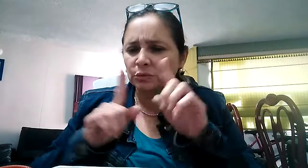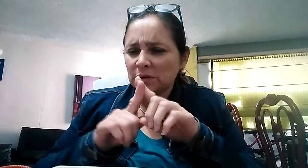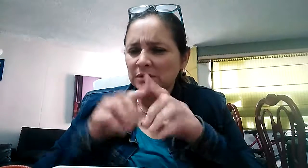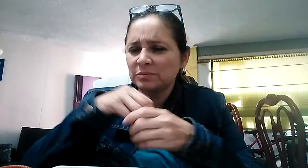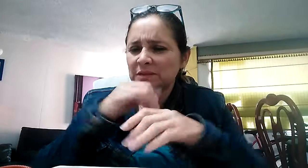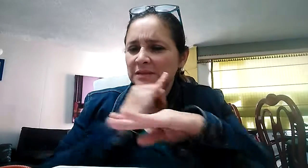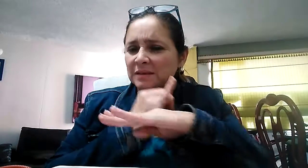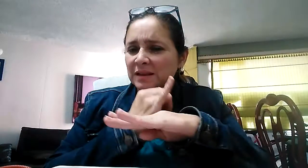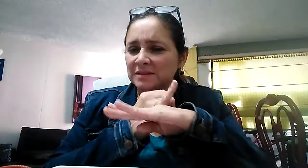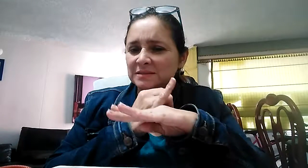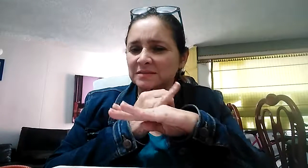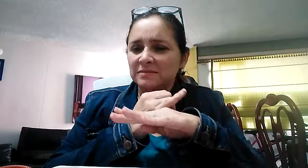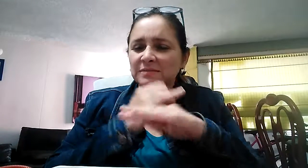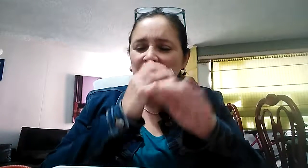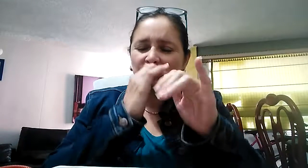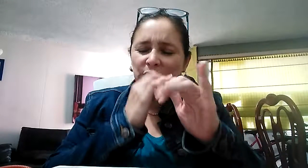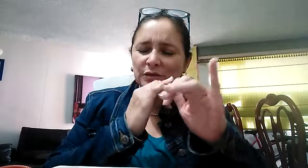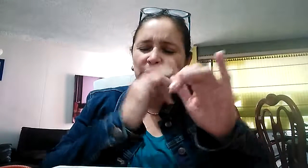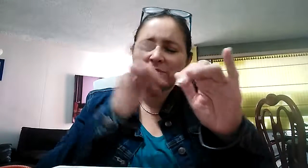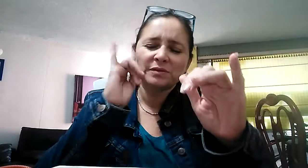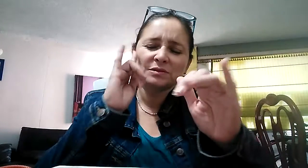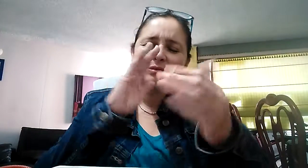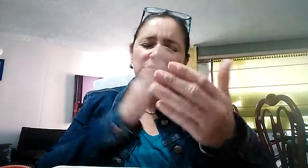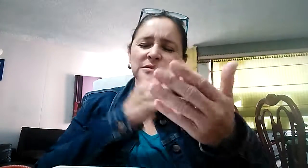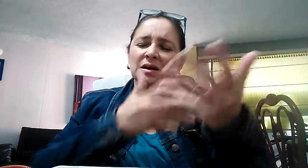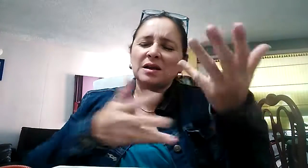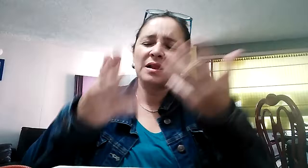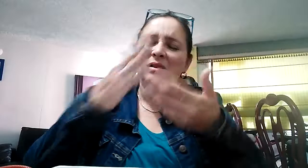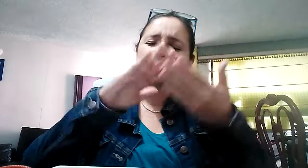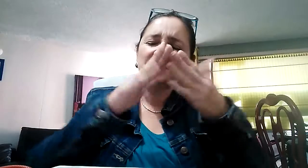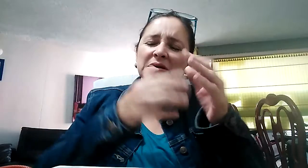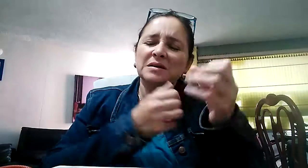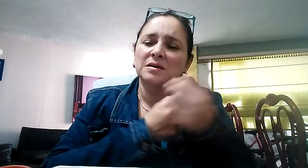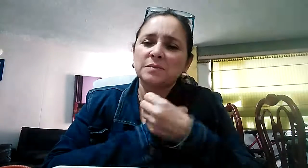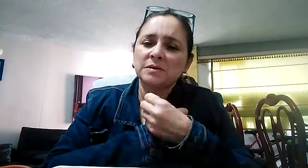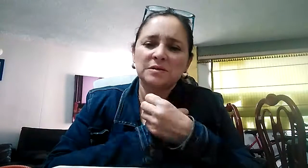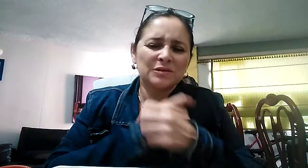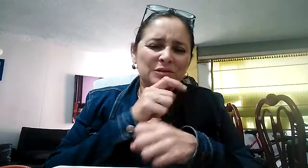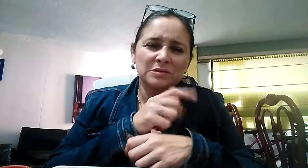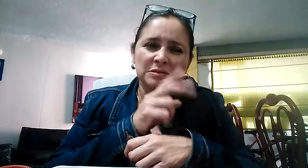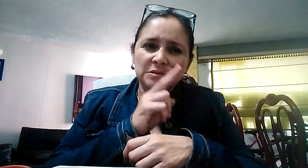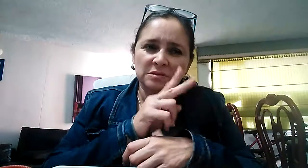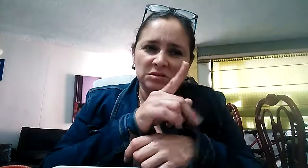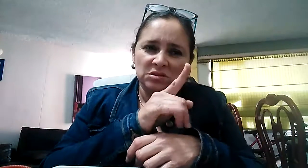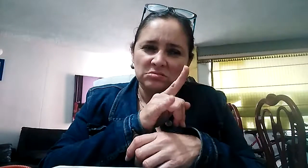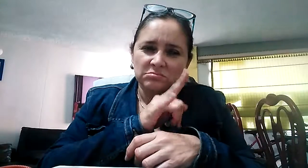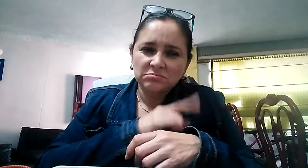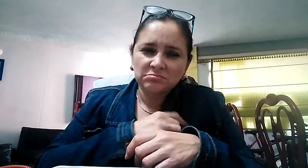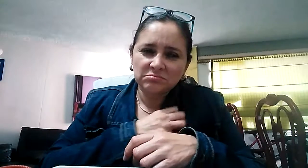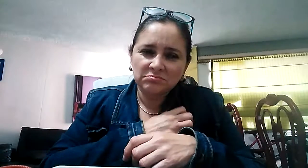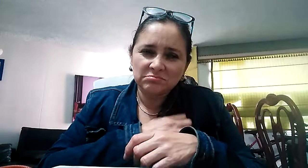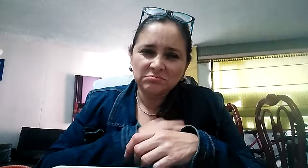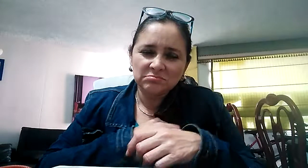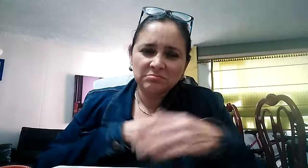No, no soy yo. Soy solo un niño de 12 años. ¿Esperas que crea eso, rufián de voz loca? Espera, no.